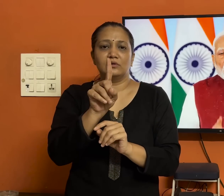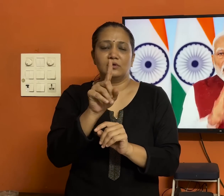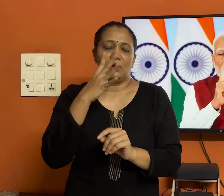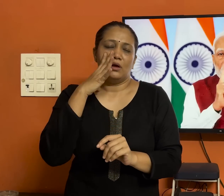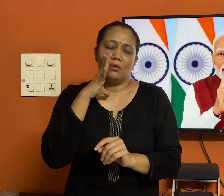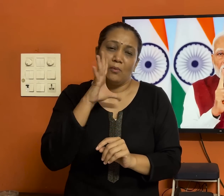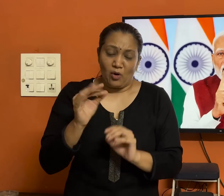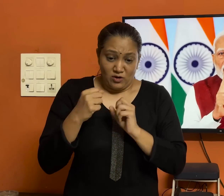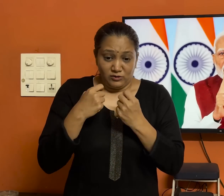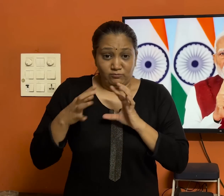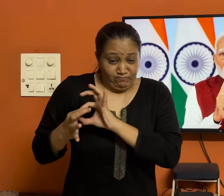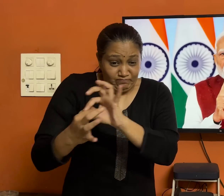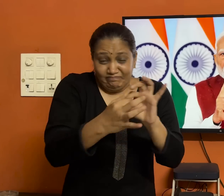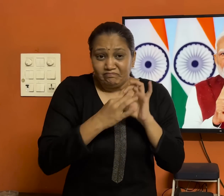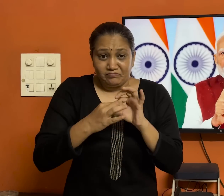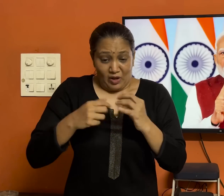हमारी एकता,